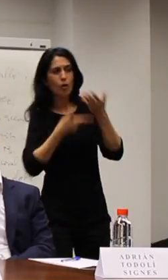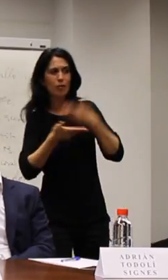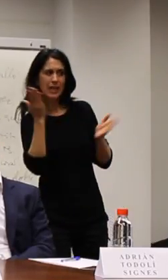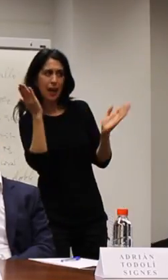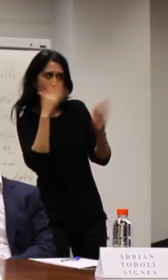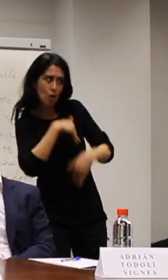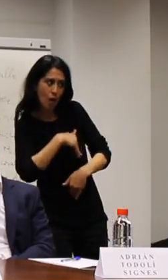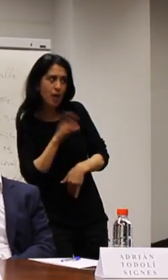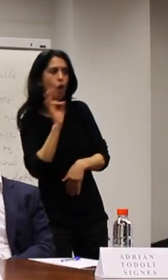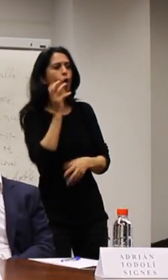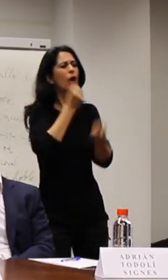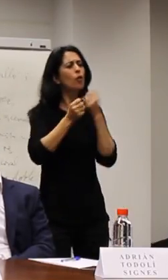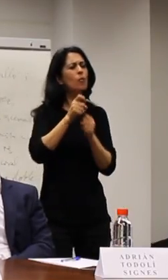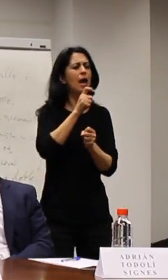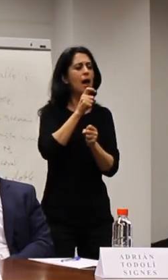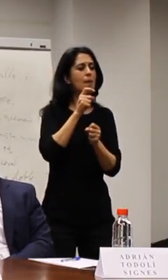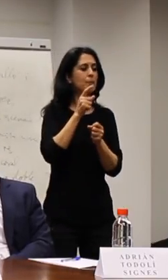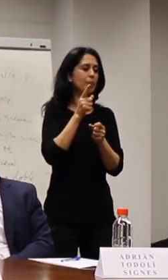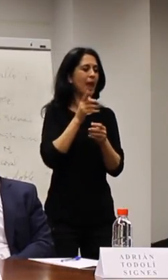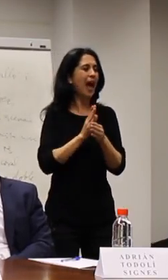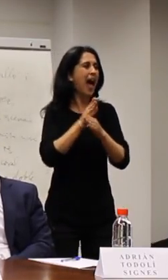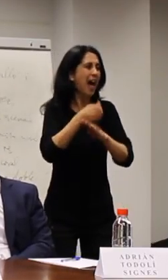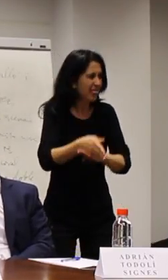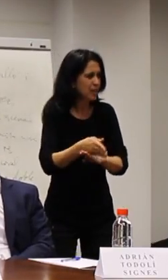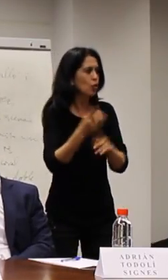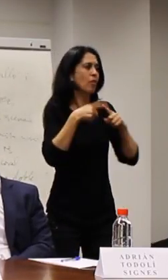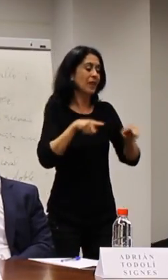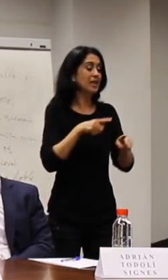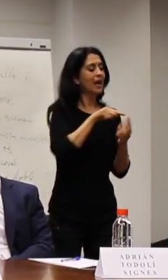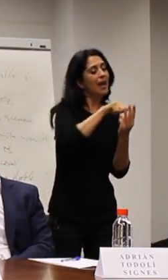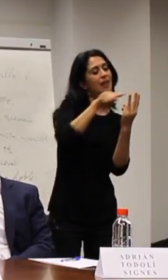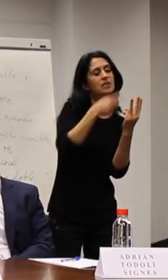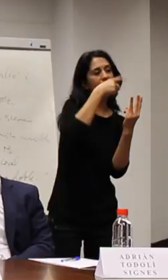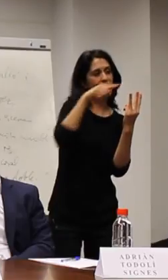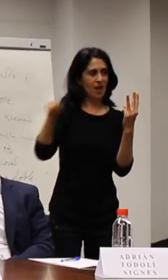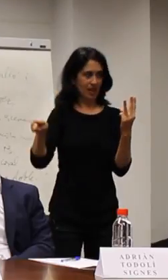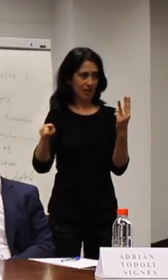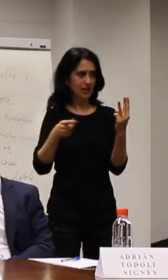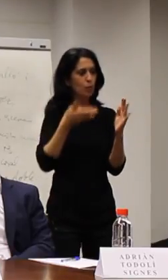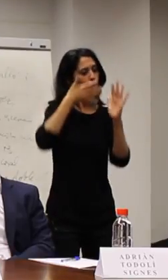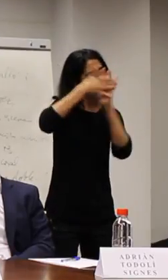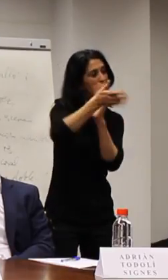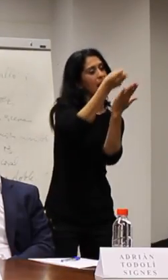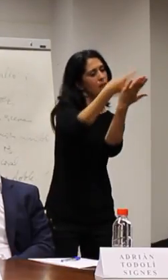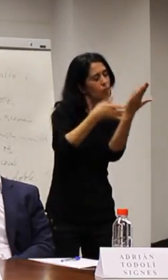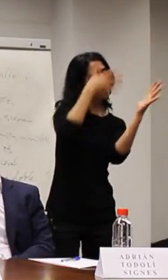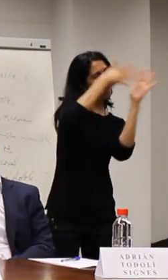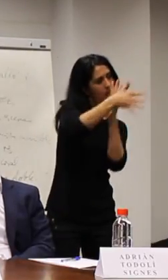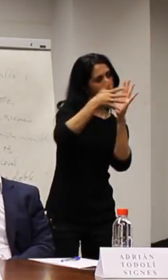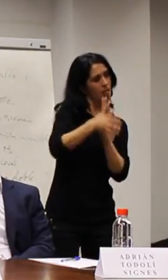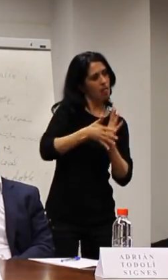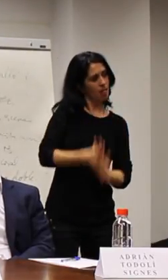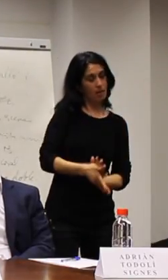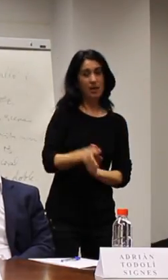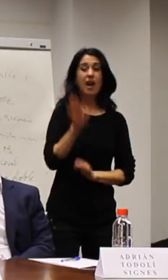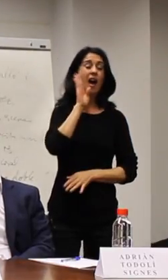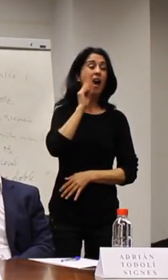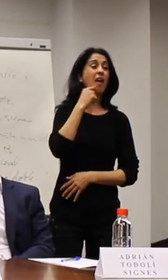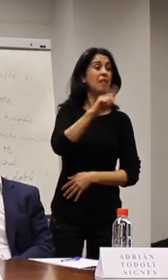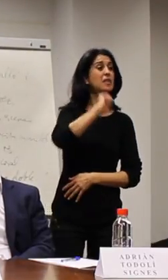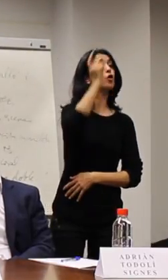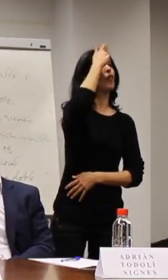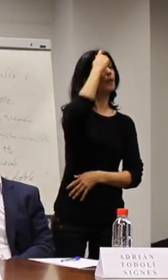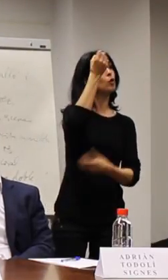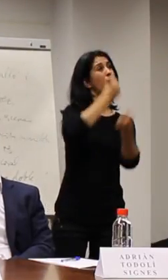diferentes tipos de modelos que bueno, han dado, hablabas del concepto de economía colaborativa. Creo